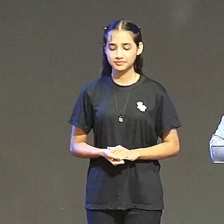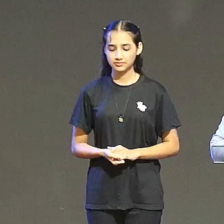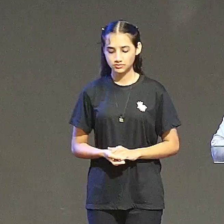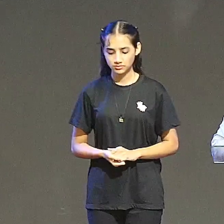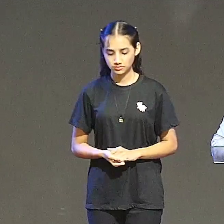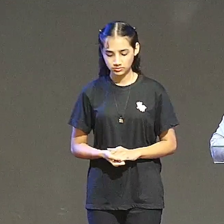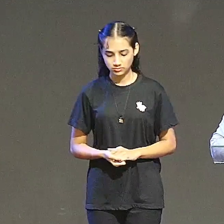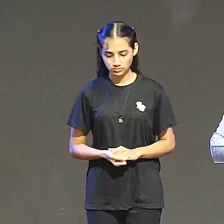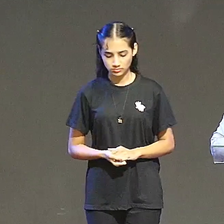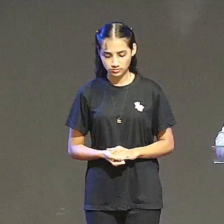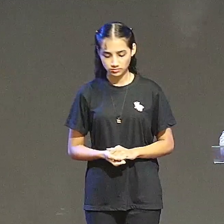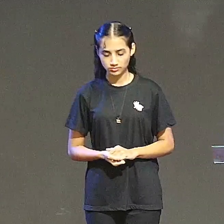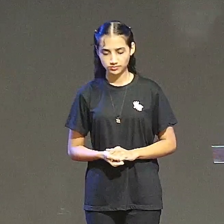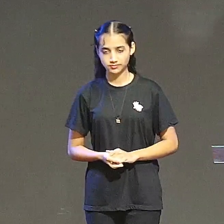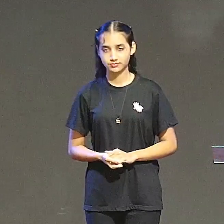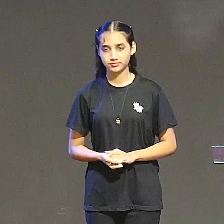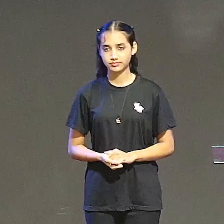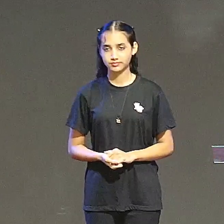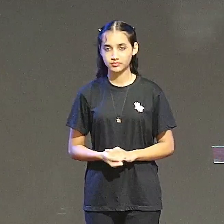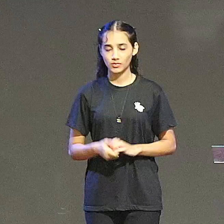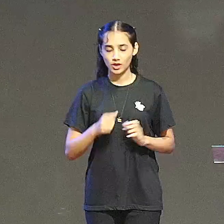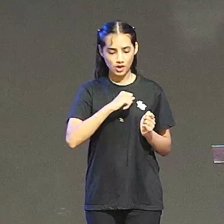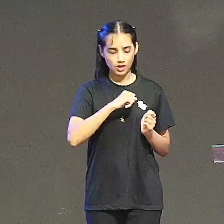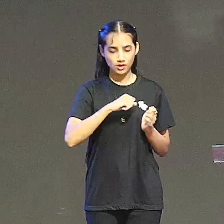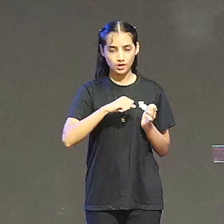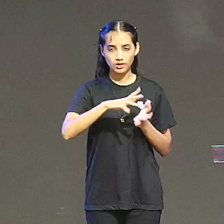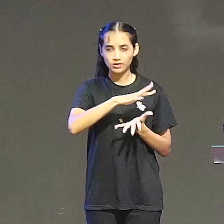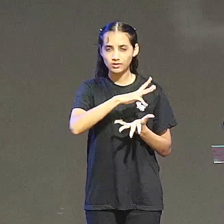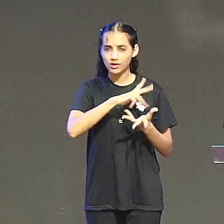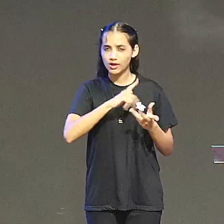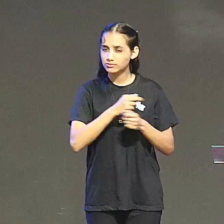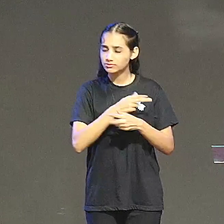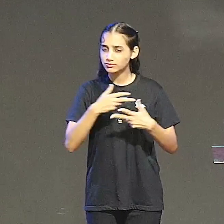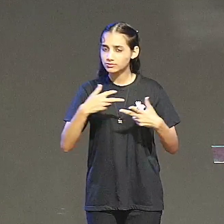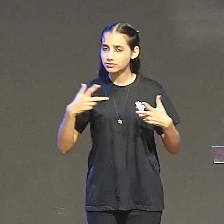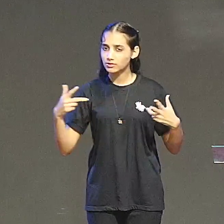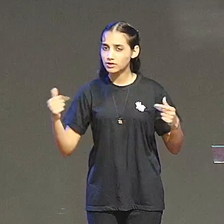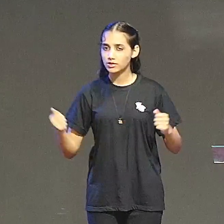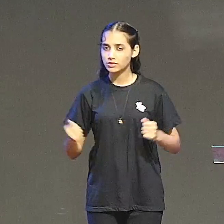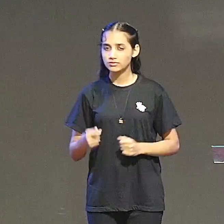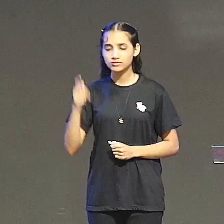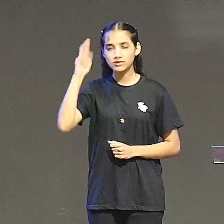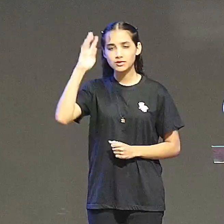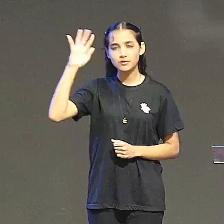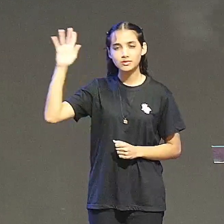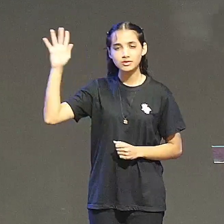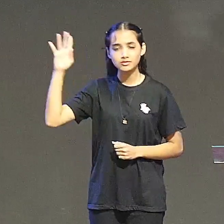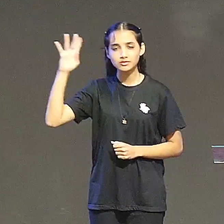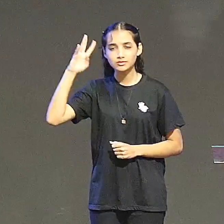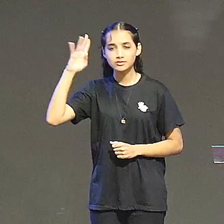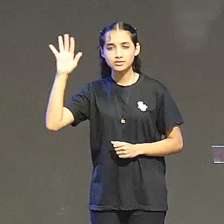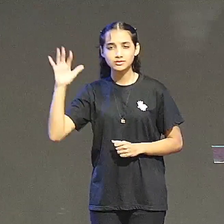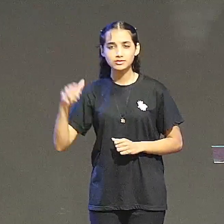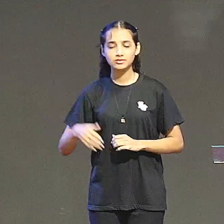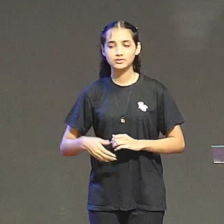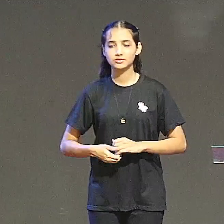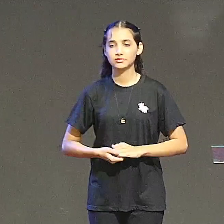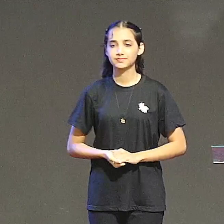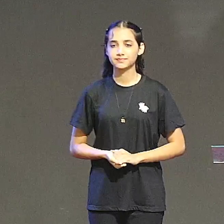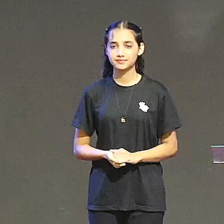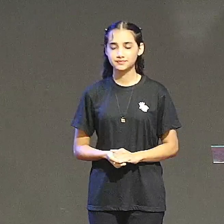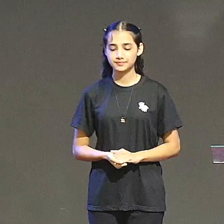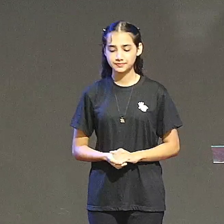3 trilhões de galáxias imagina meus irmãos a grandeza o tamanho disso